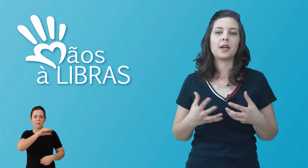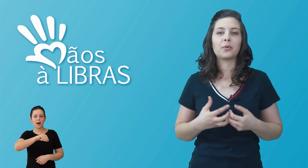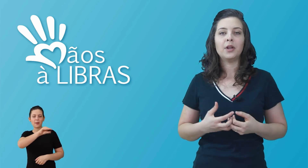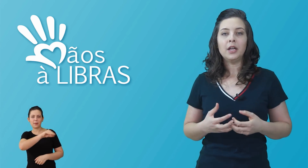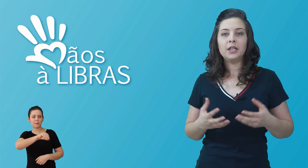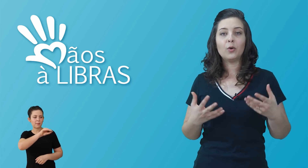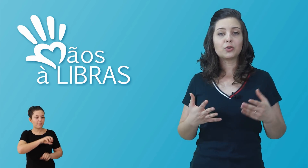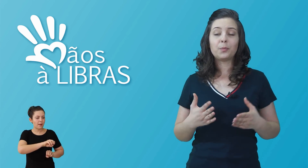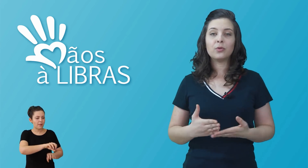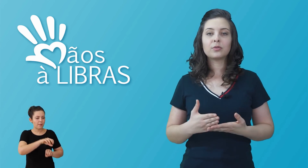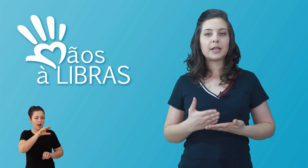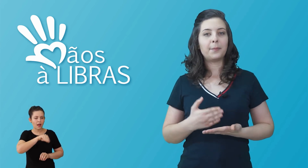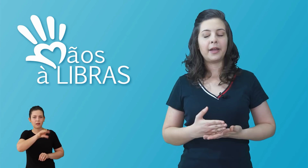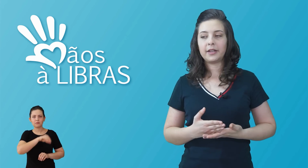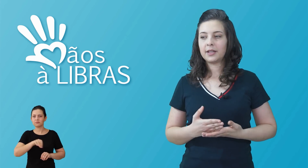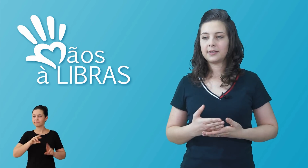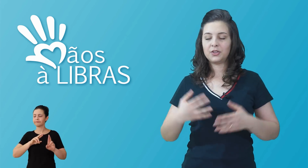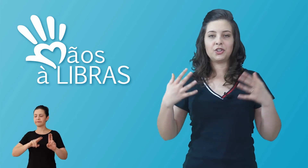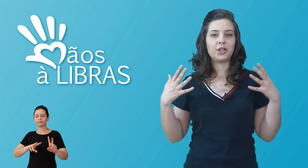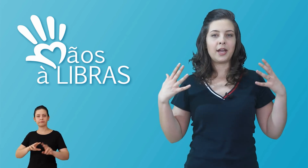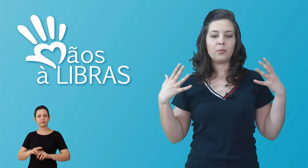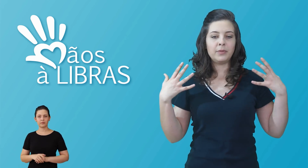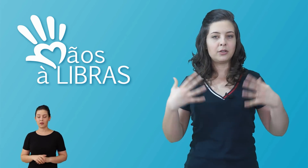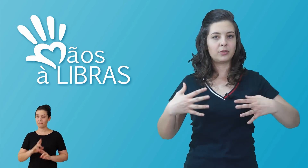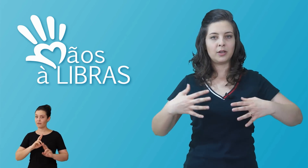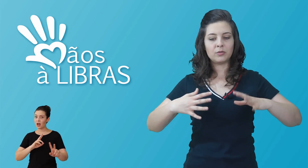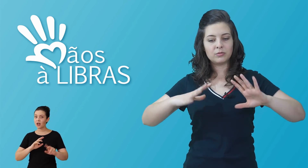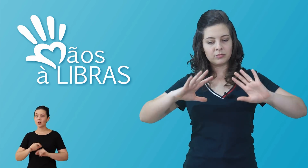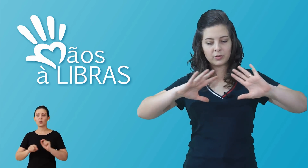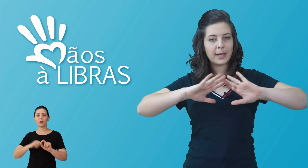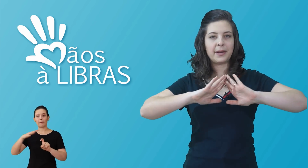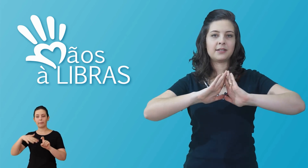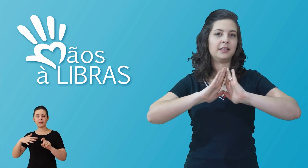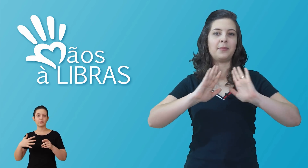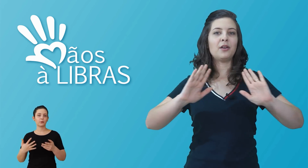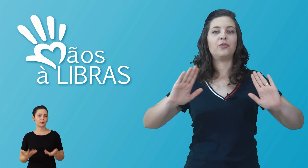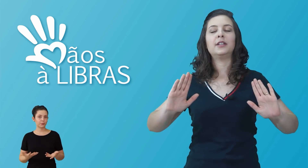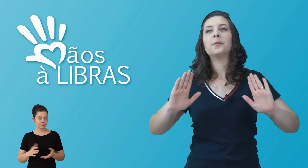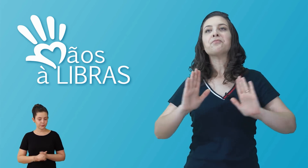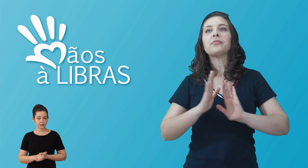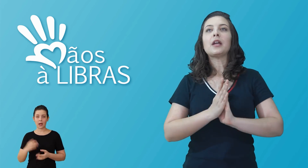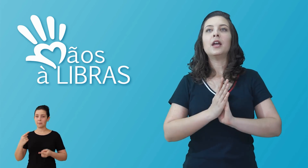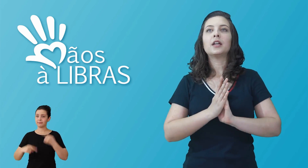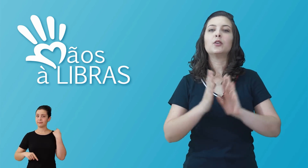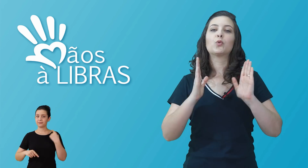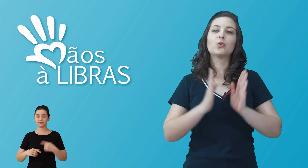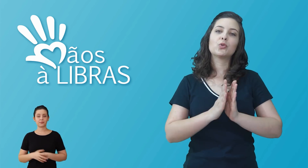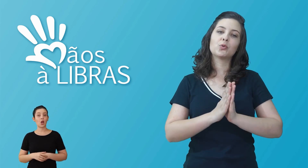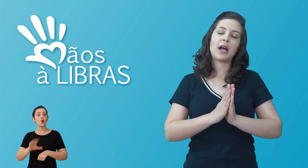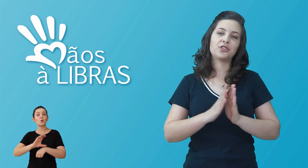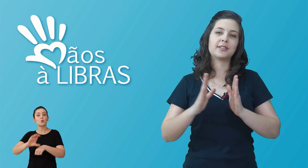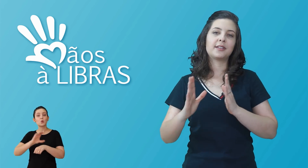por exemplo. E outro ponto também, que assim, gente, é um mito que eu quebrei assim na minha vida. É que